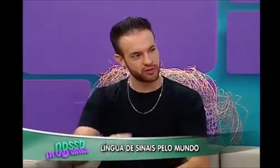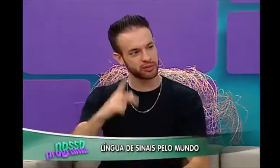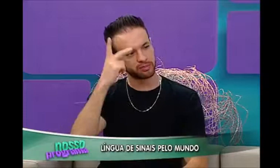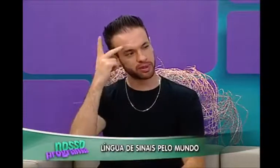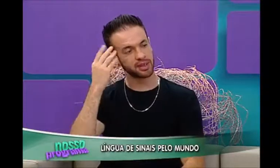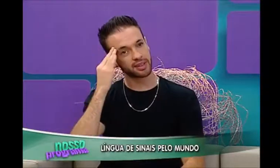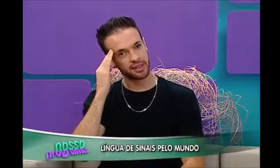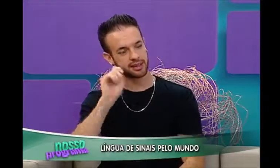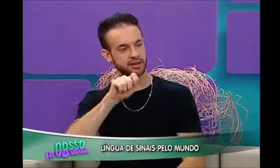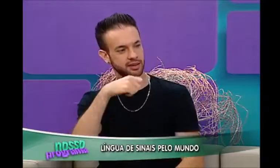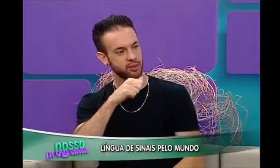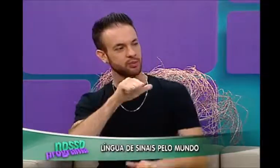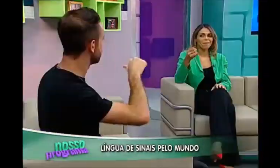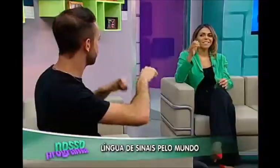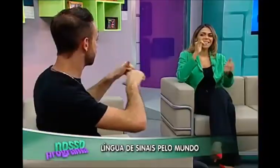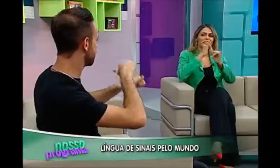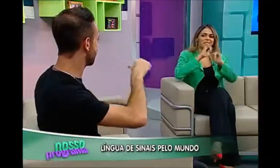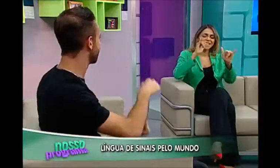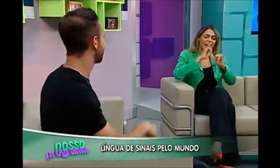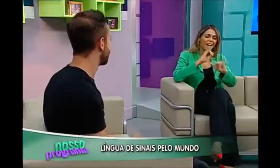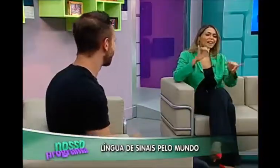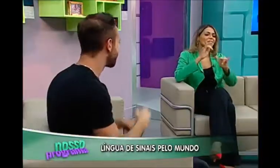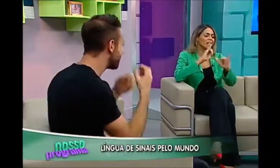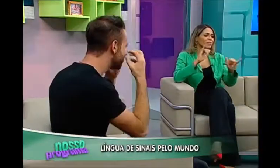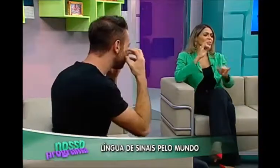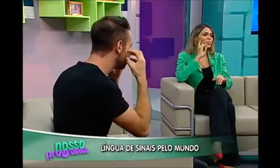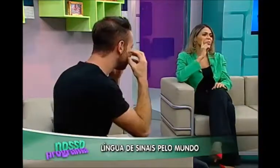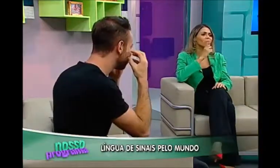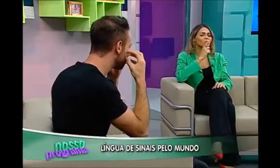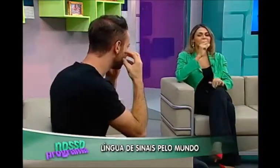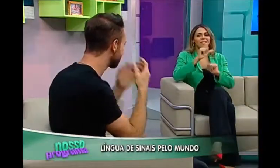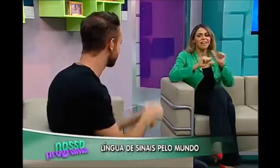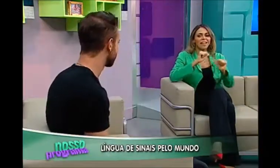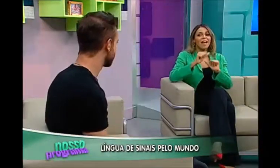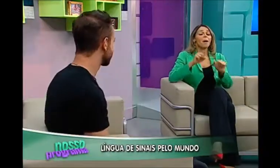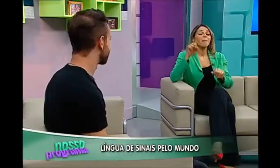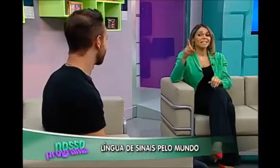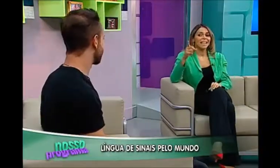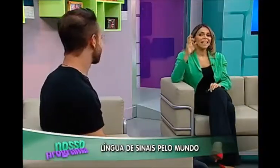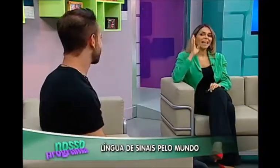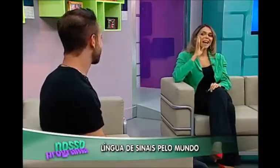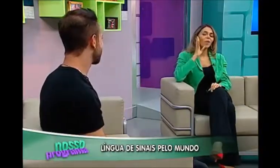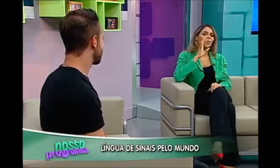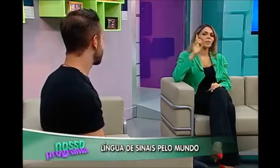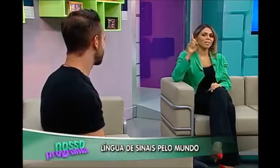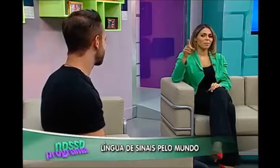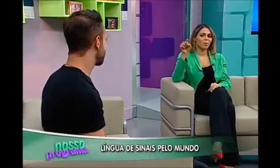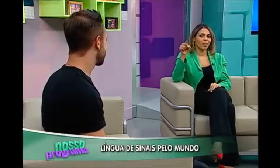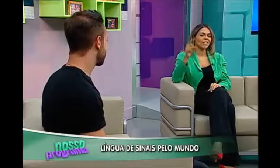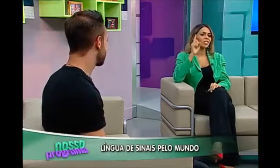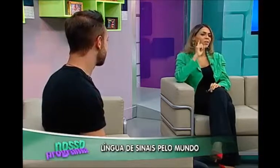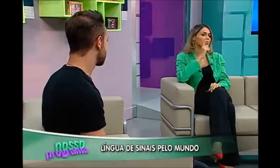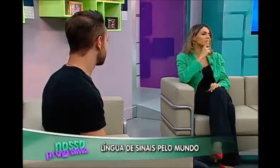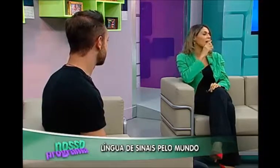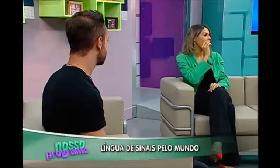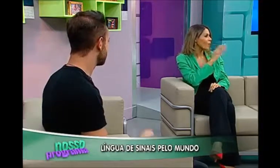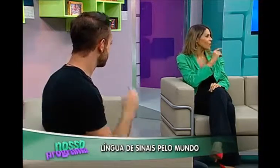Tá, ele pode mudar, mas tem que avisar os surdos, né? Mas é legal, por exemplo, ele te deu um sinal